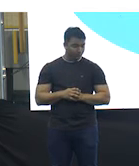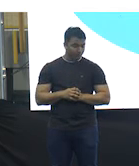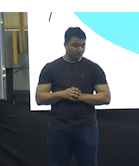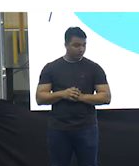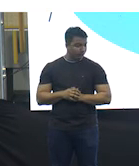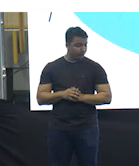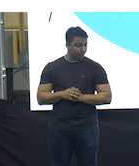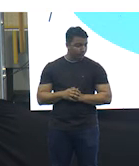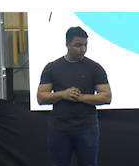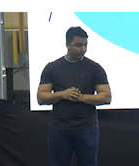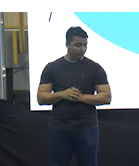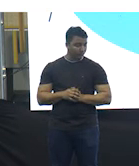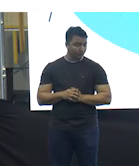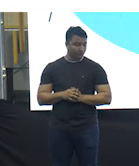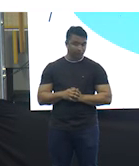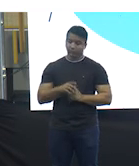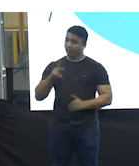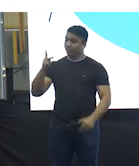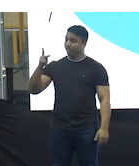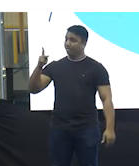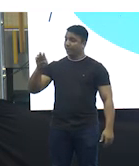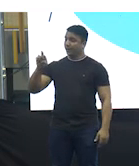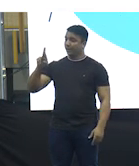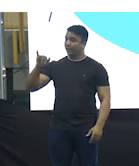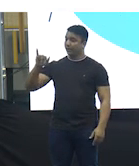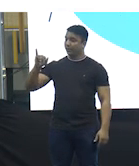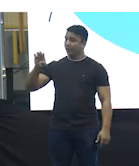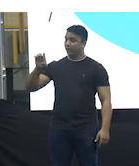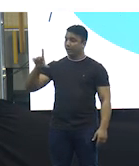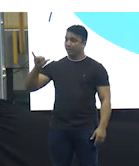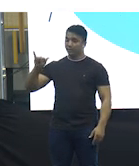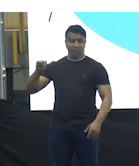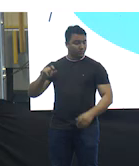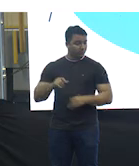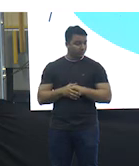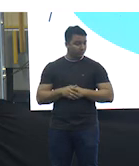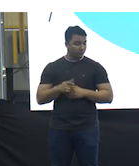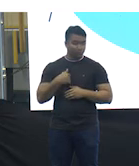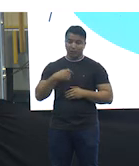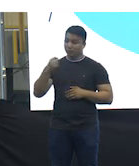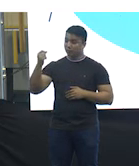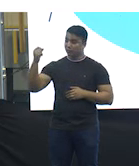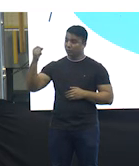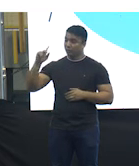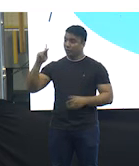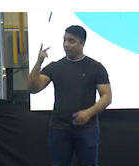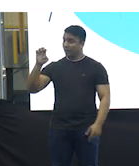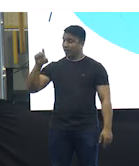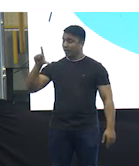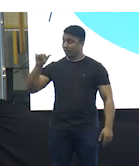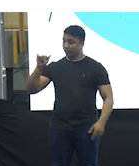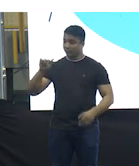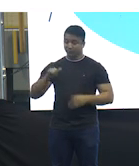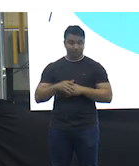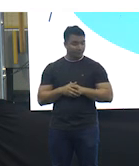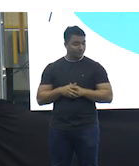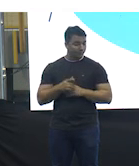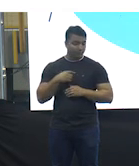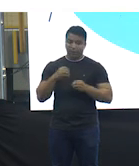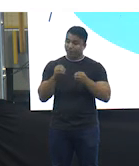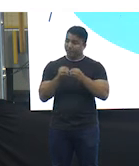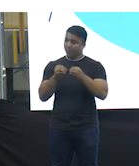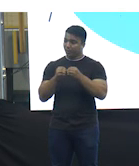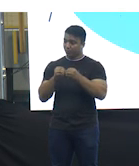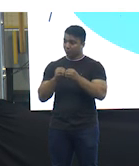Sempre lembra, o periélio, tá? Sol, hélio, peri, tá?